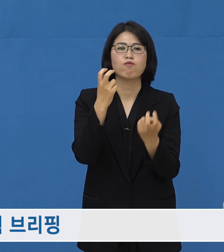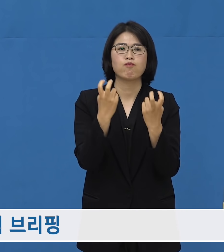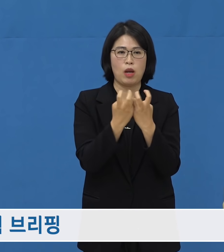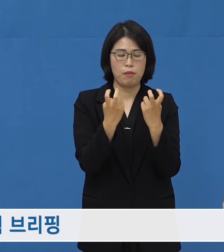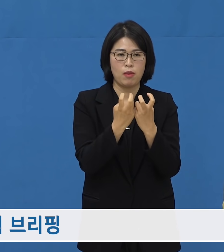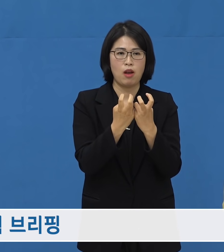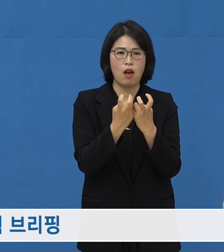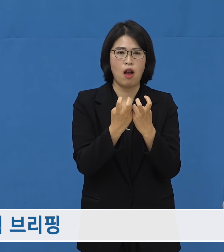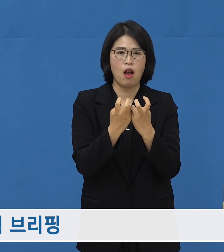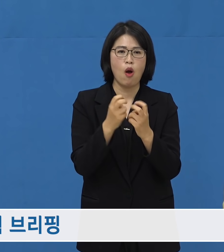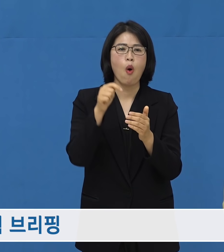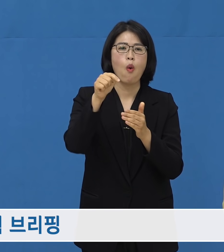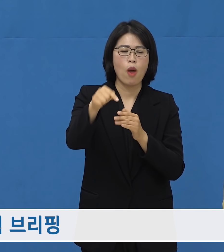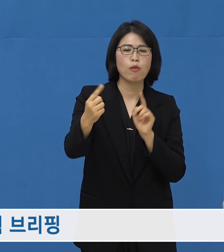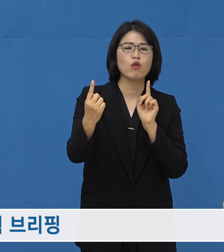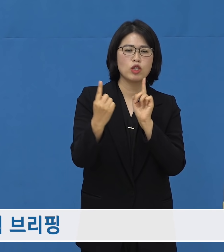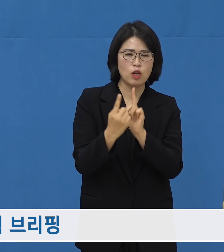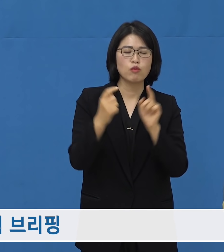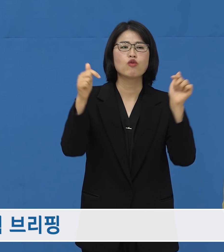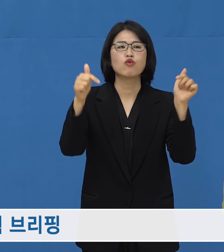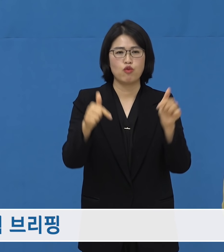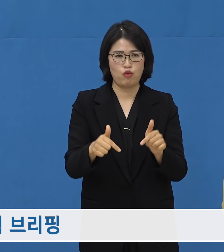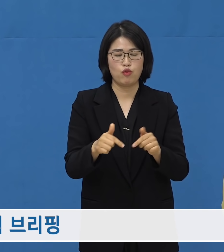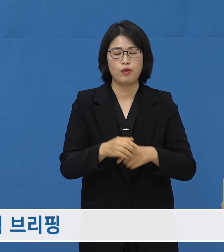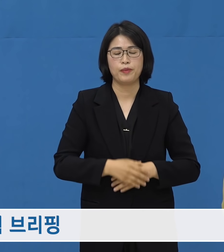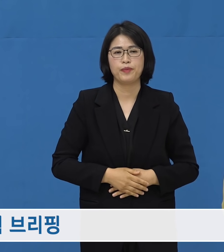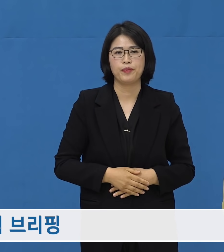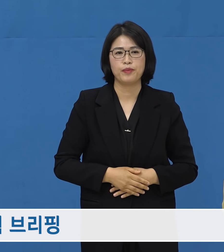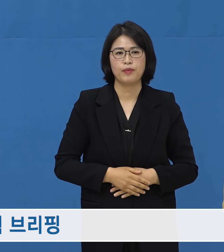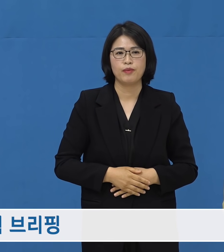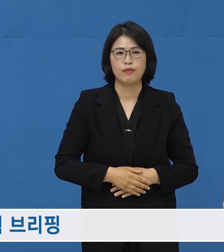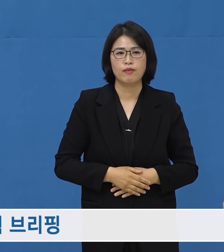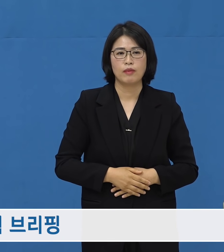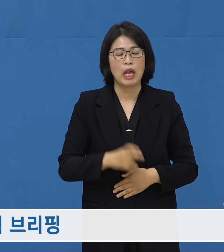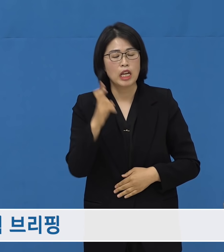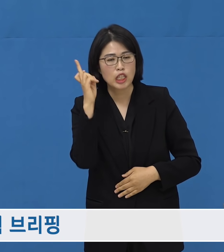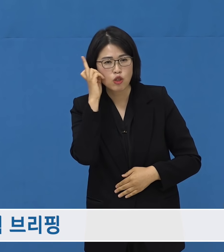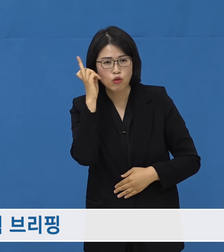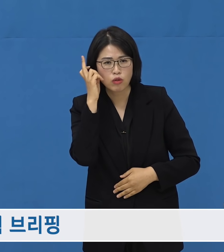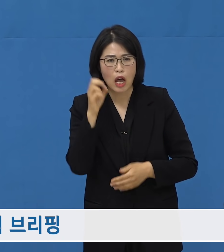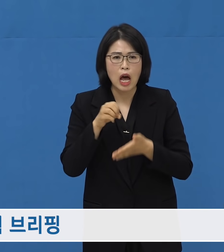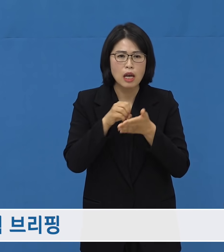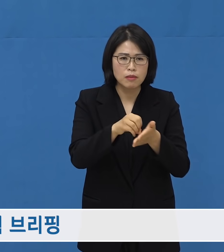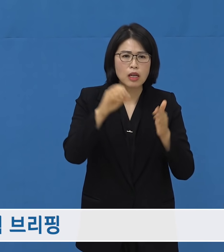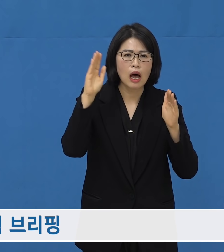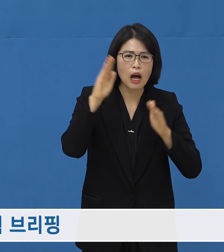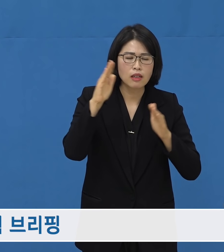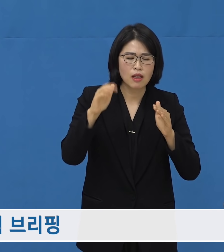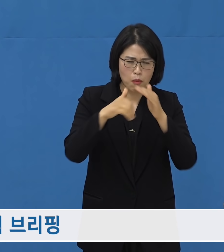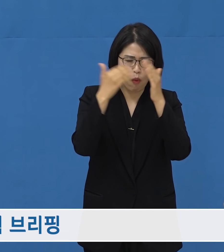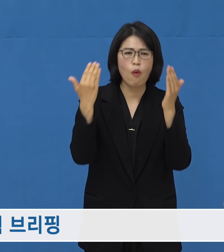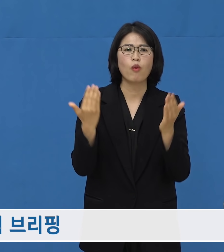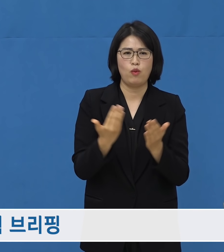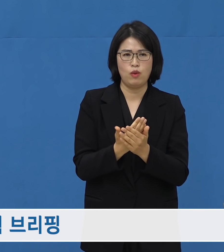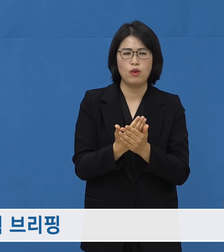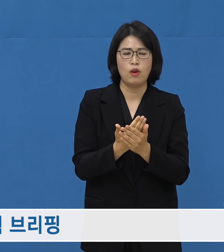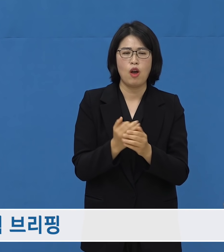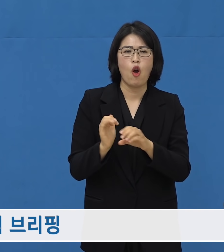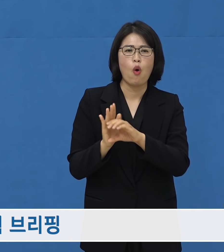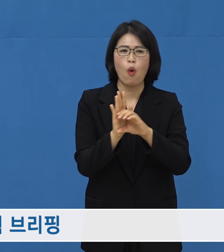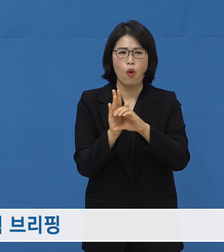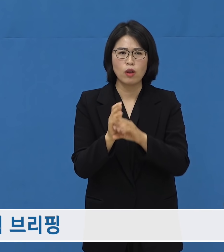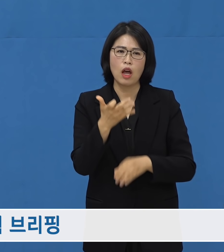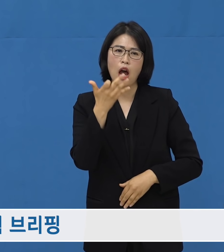외부 접촉을 최소화해 운영합니다. 기숙사 입사생 전체를 대상으로